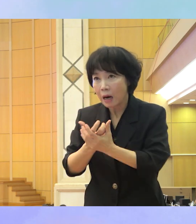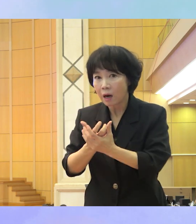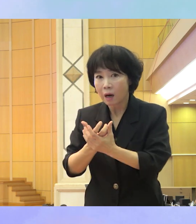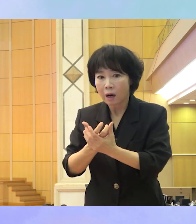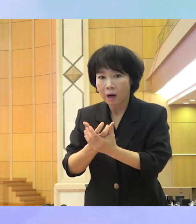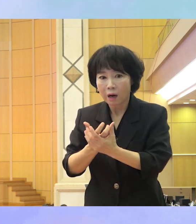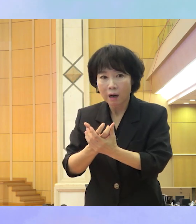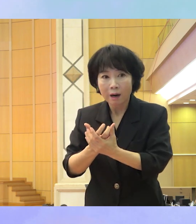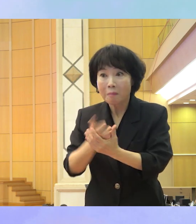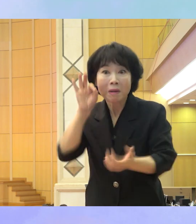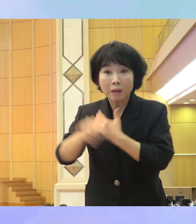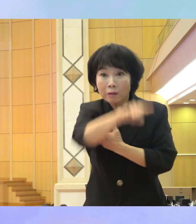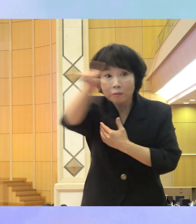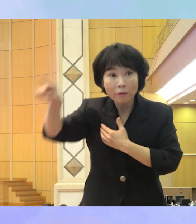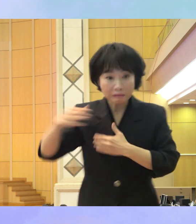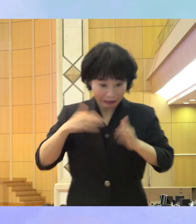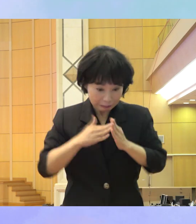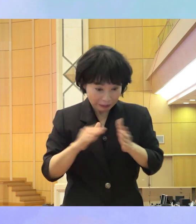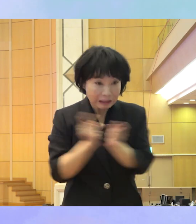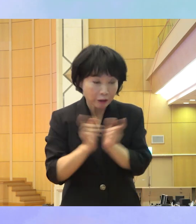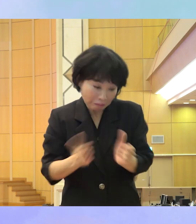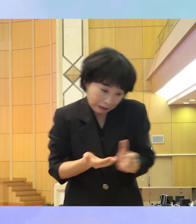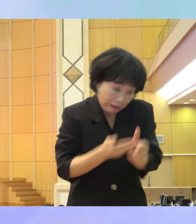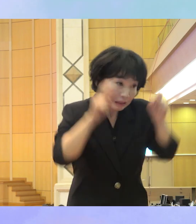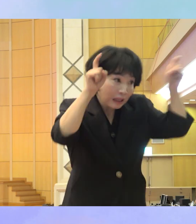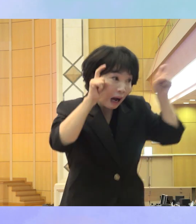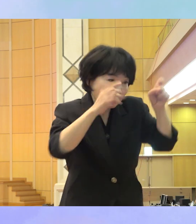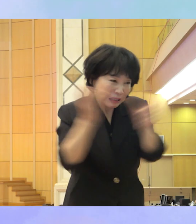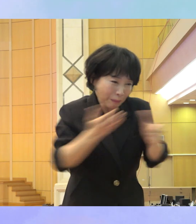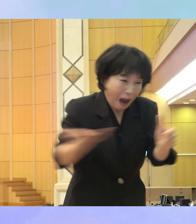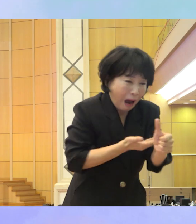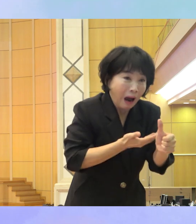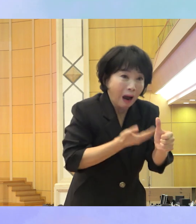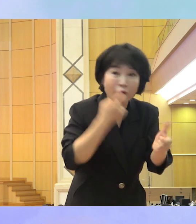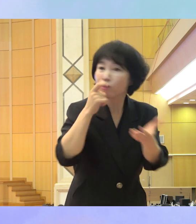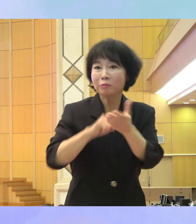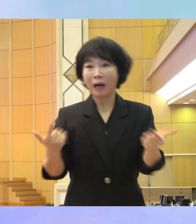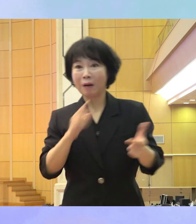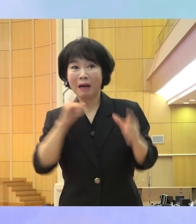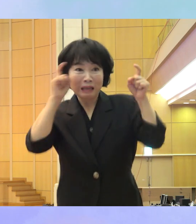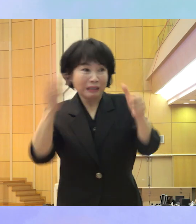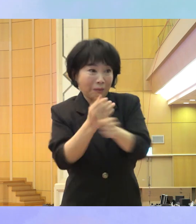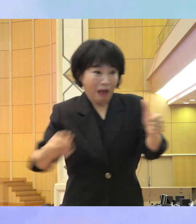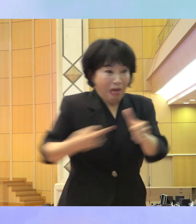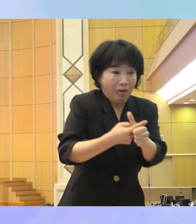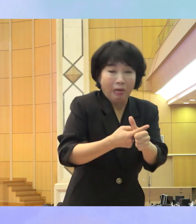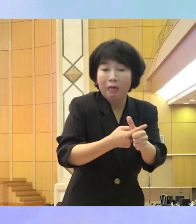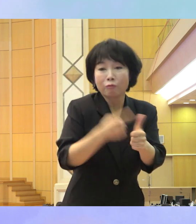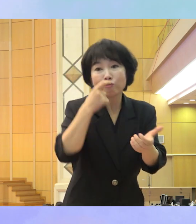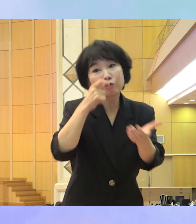내 집에서 기르는 짐승도 차마 잡기 힘든데